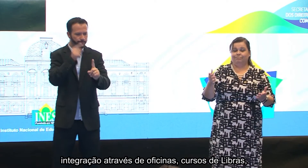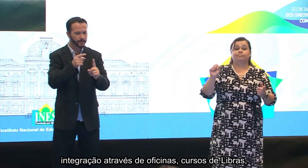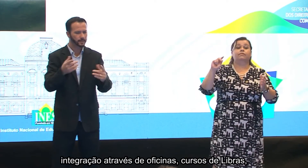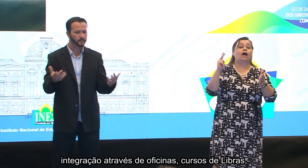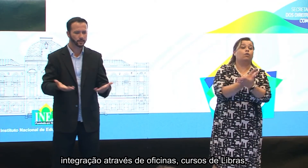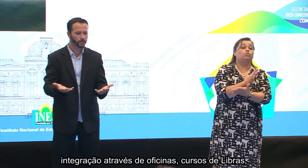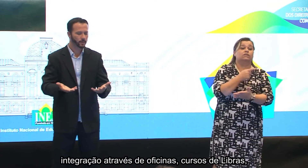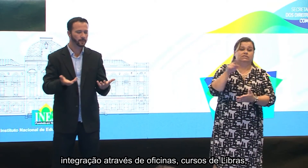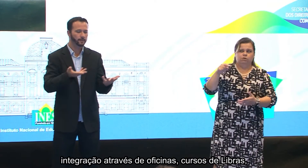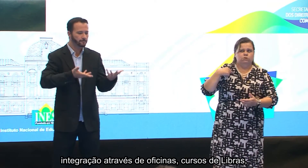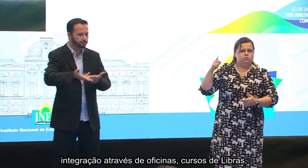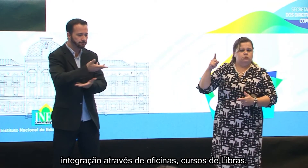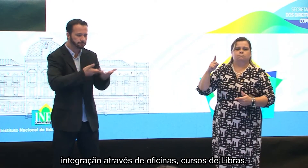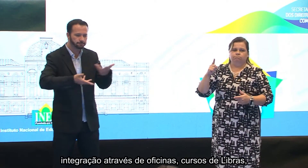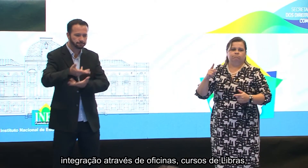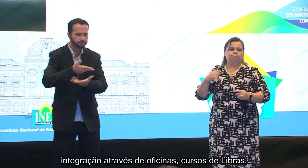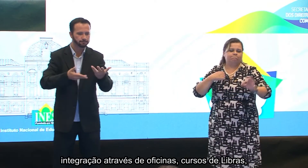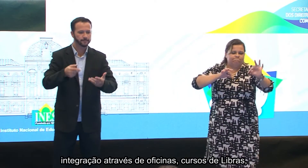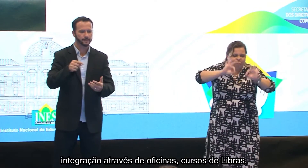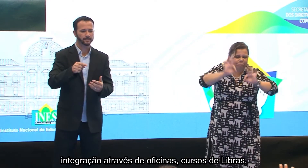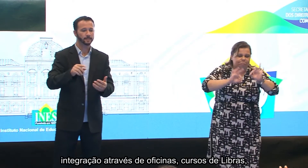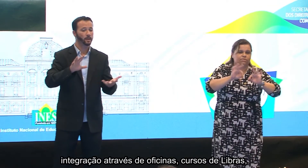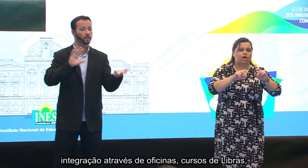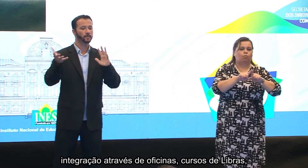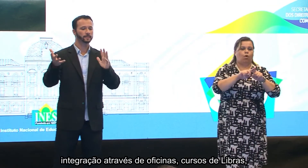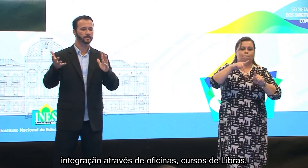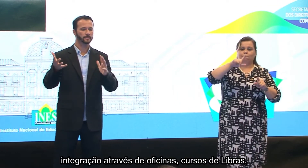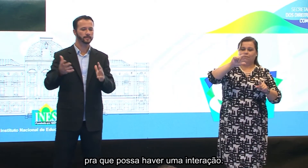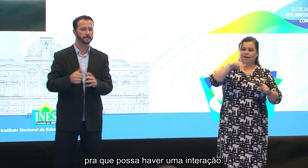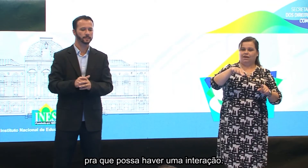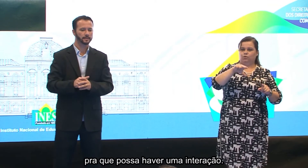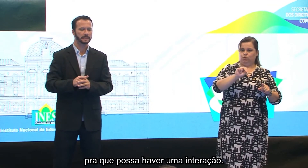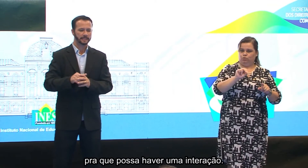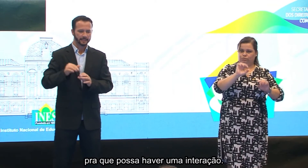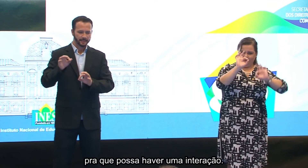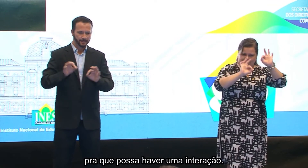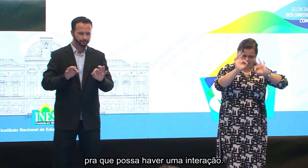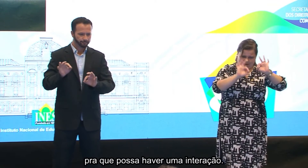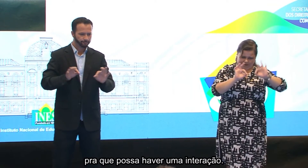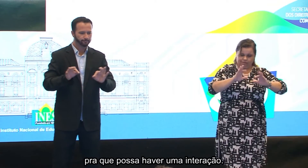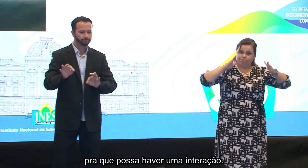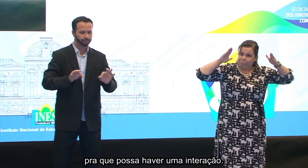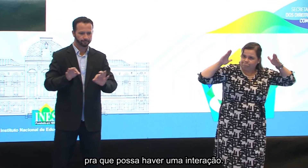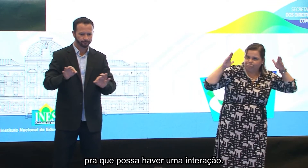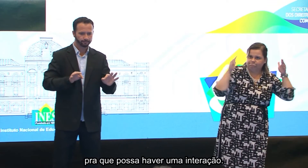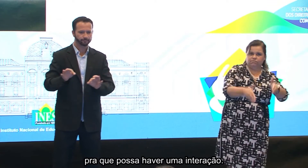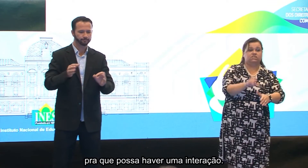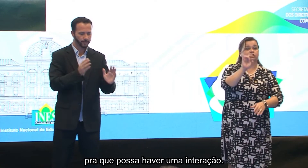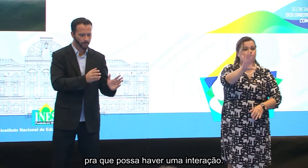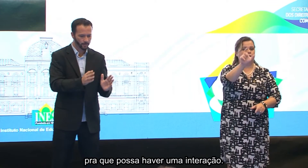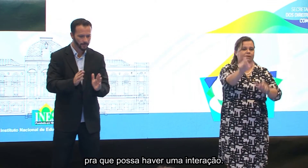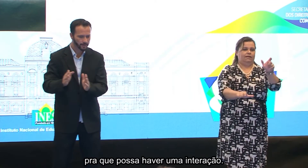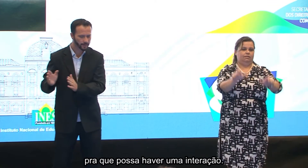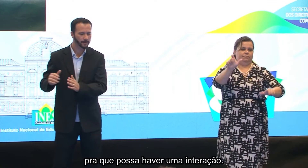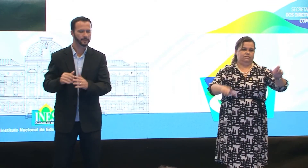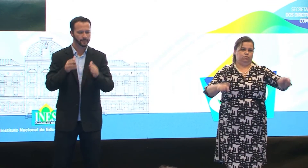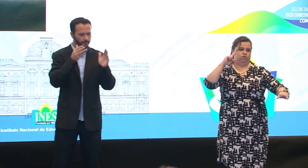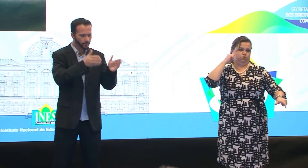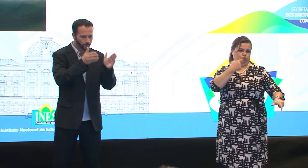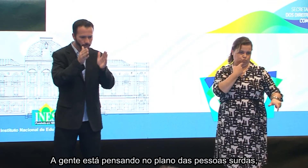sim, através de oficinas, de cursos de Libras, para que possa haver uma interação. Então, a